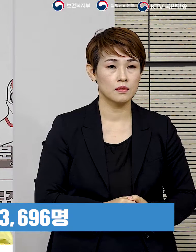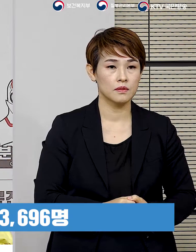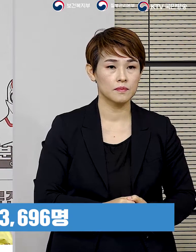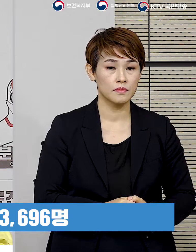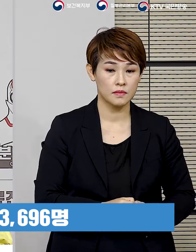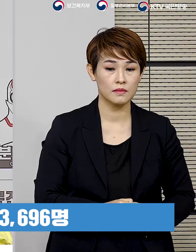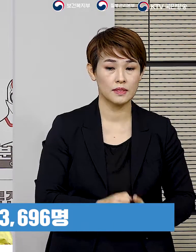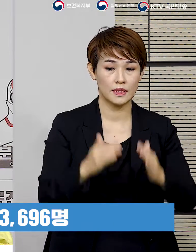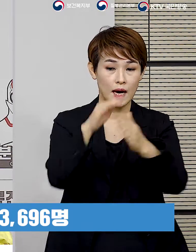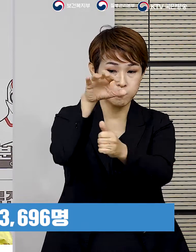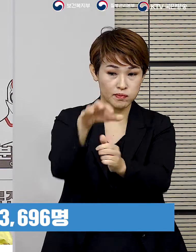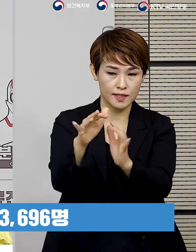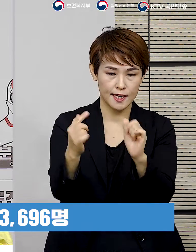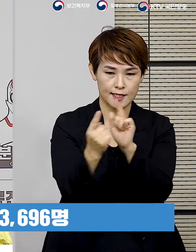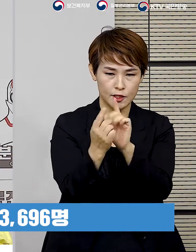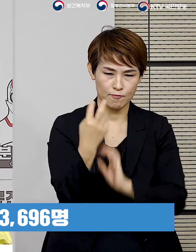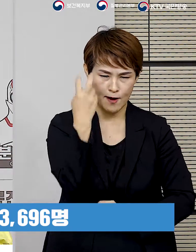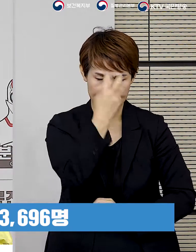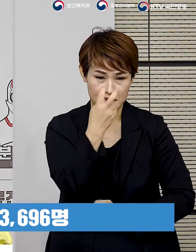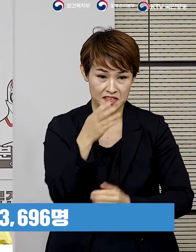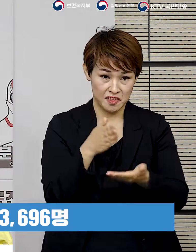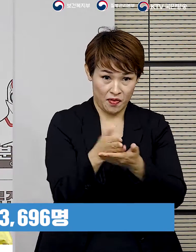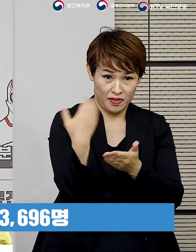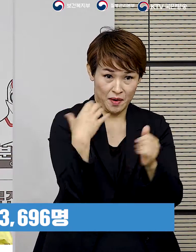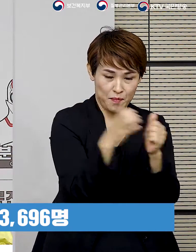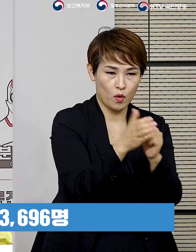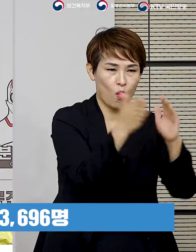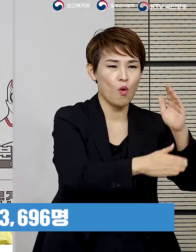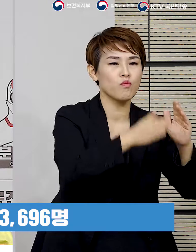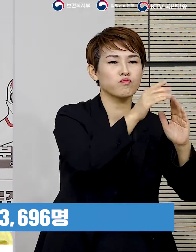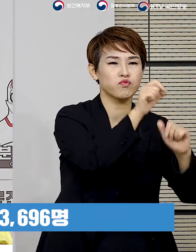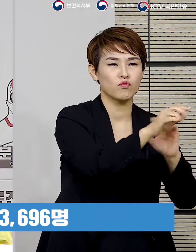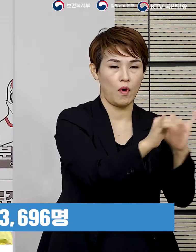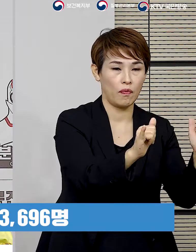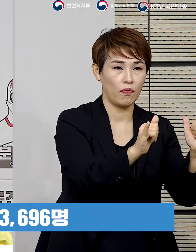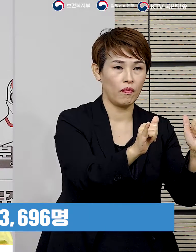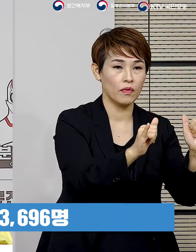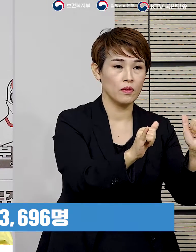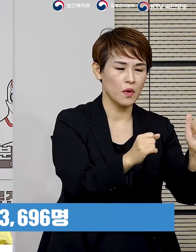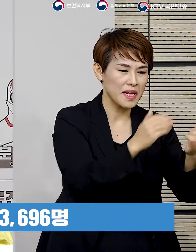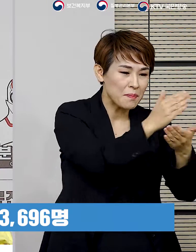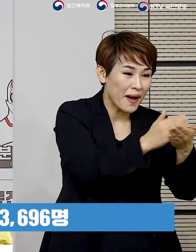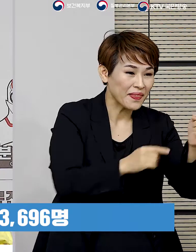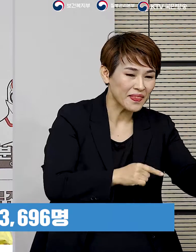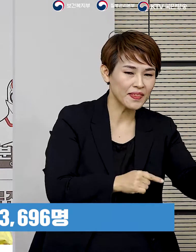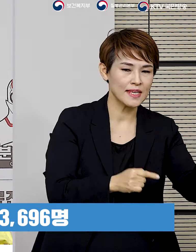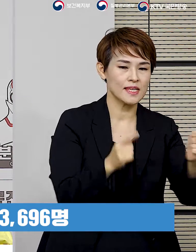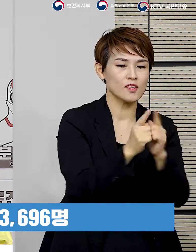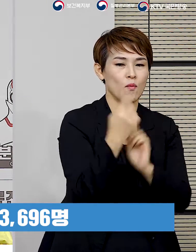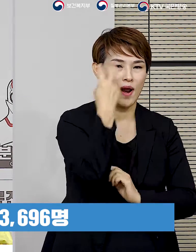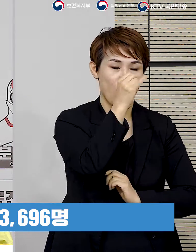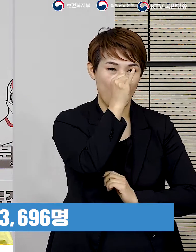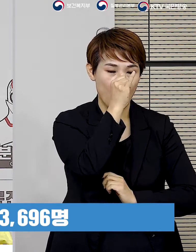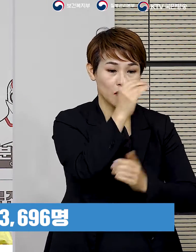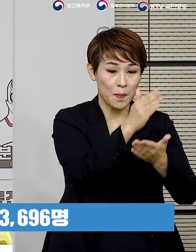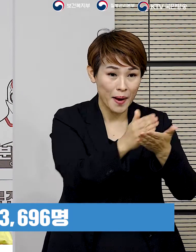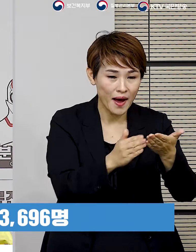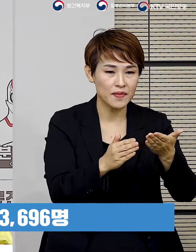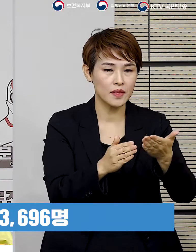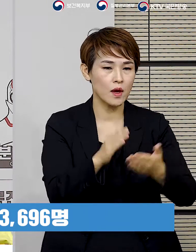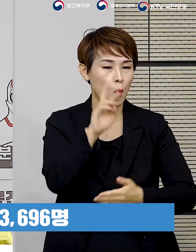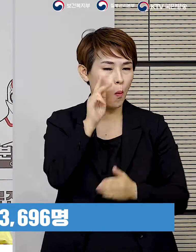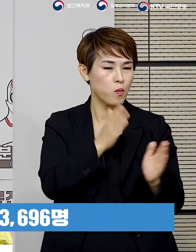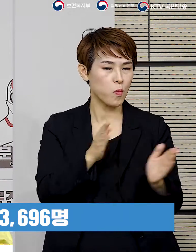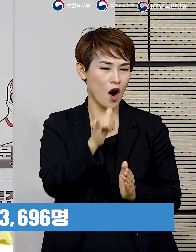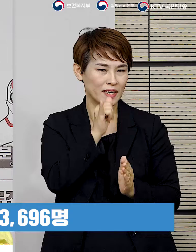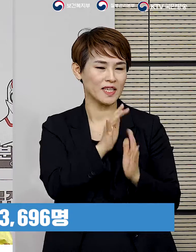직접적으로 자가격리자를 관리하는 이제 그 공무원 숫자고요. 나머지 반은 예비 인력입니다. 그래서 백업 요원으로 지정이 돼서